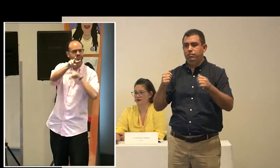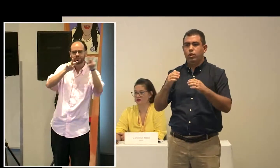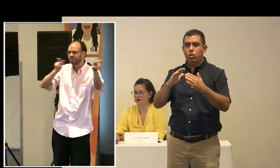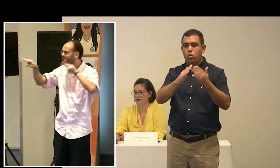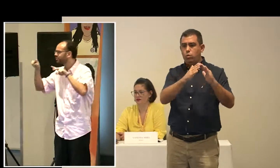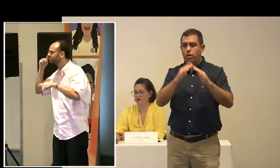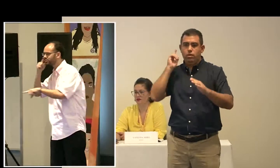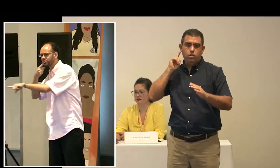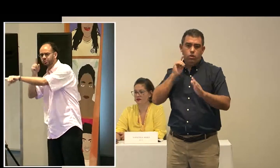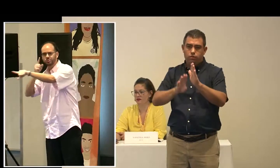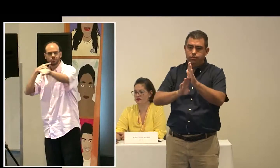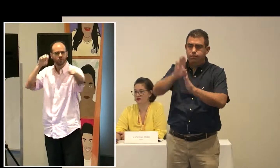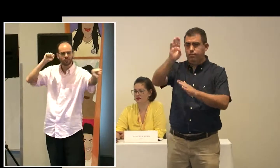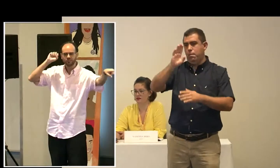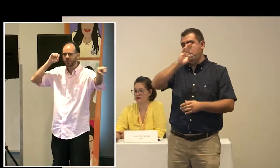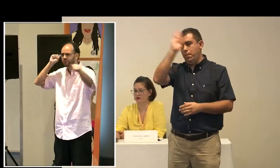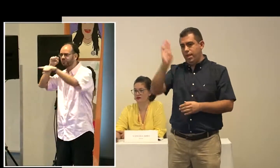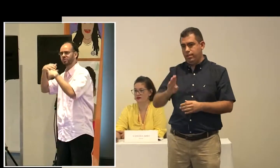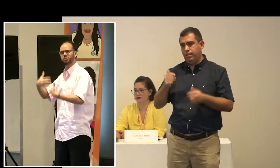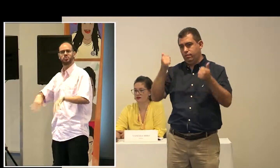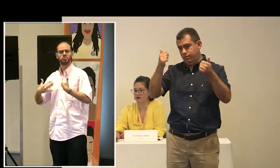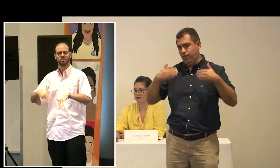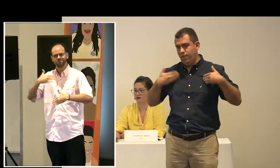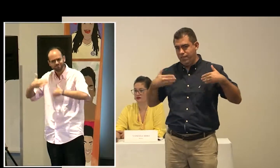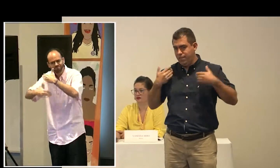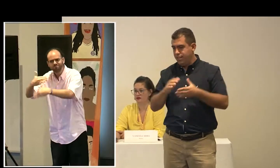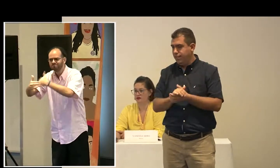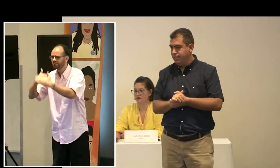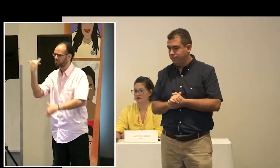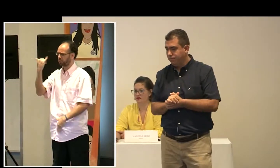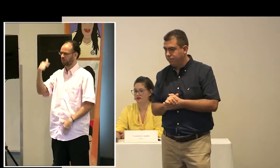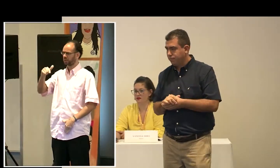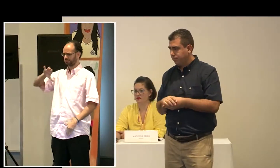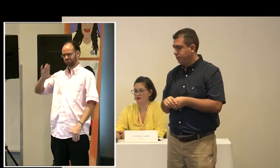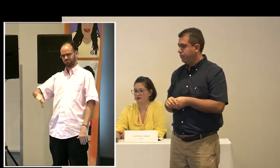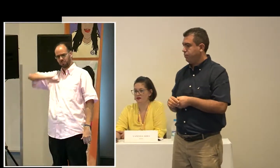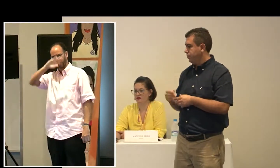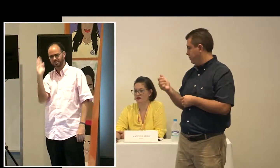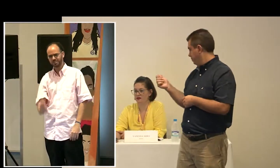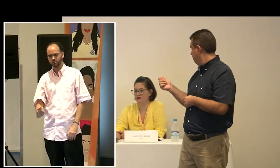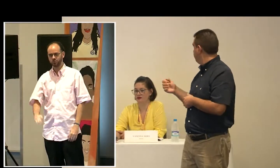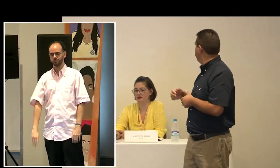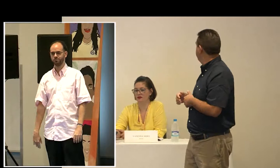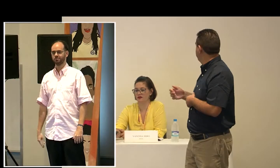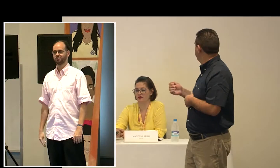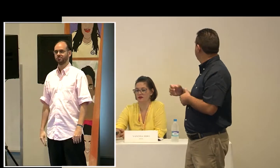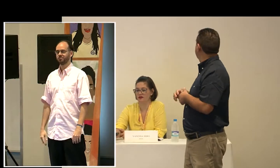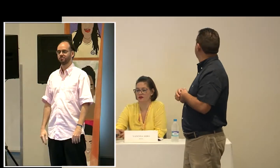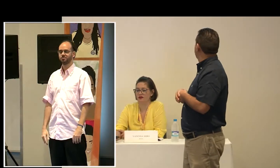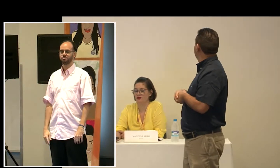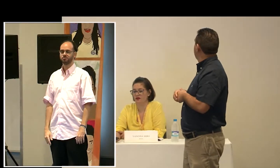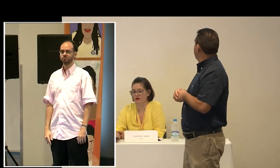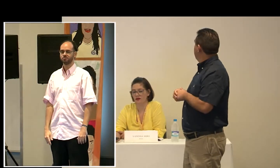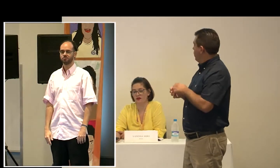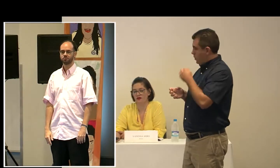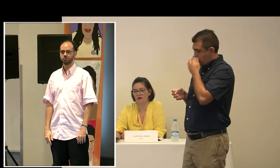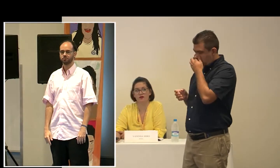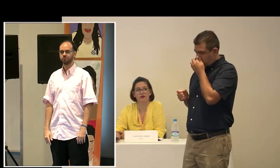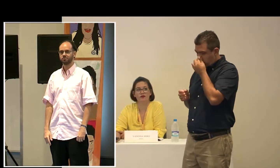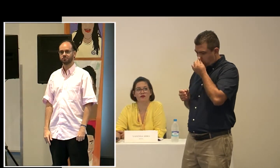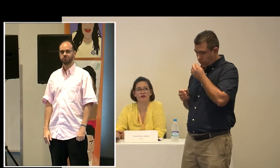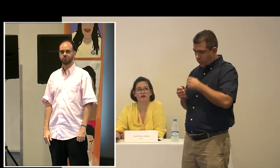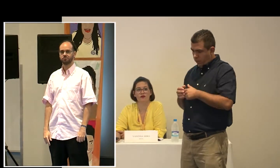muito feliz de estar presente. Vejo muitos surdos, muitos ouvintes. É importante que nós consigamos progredir,